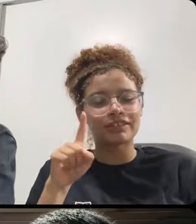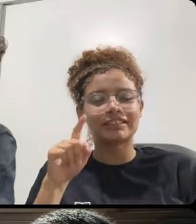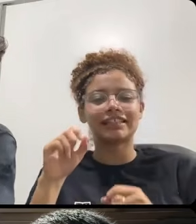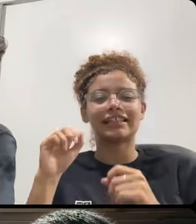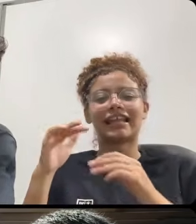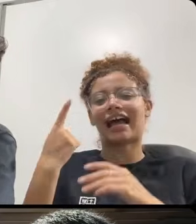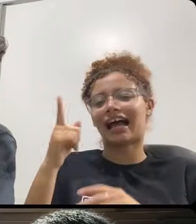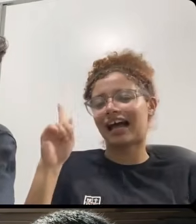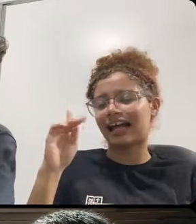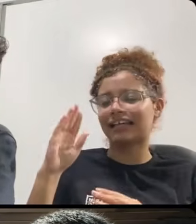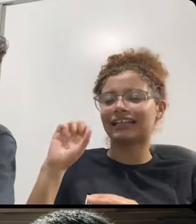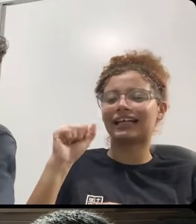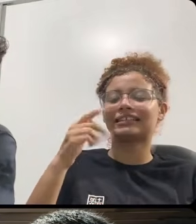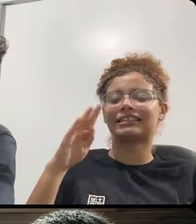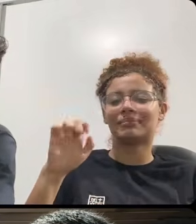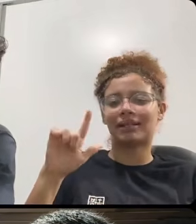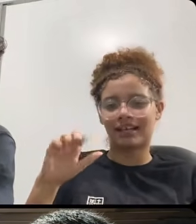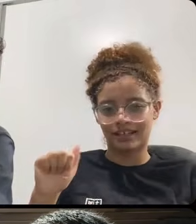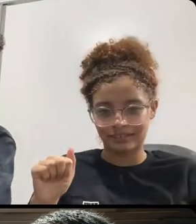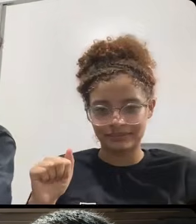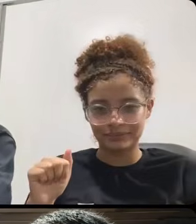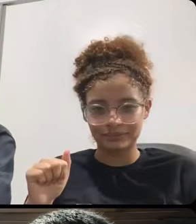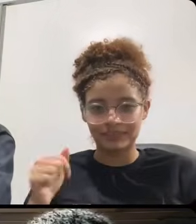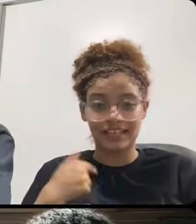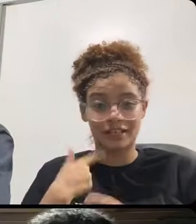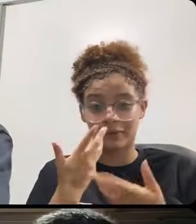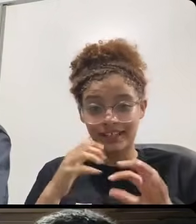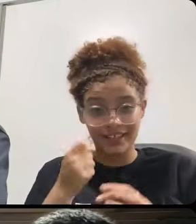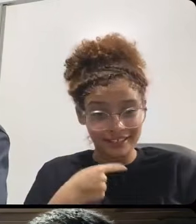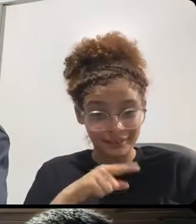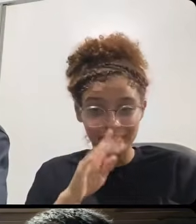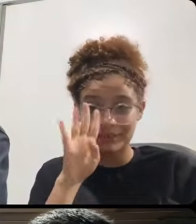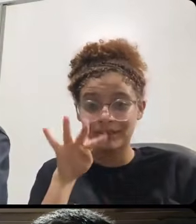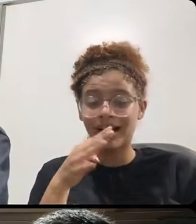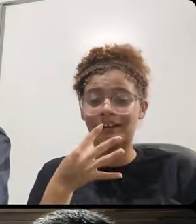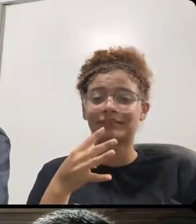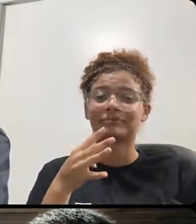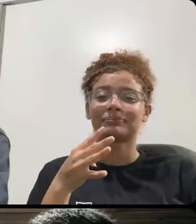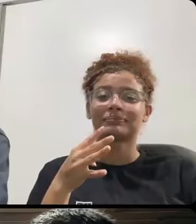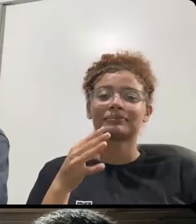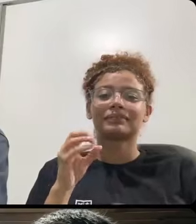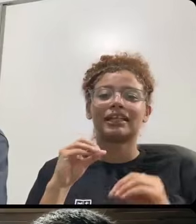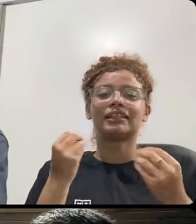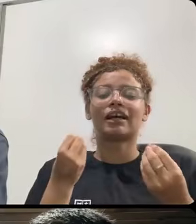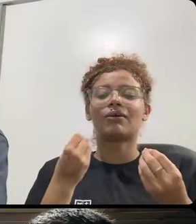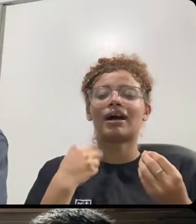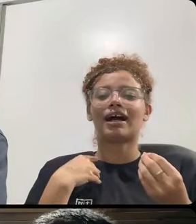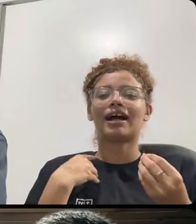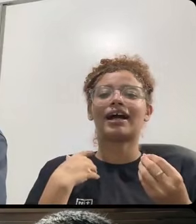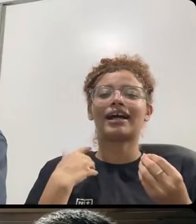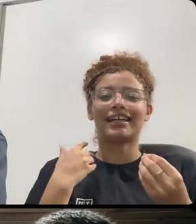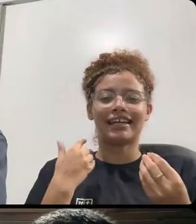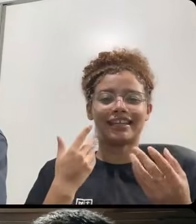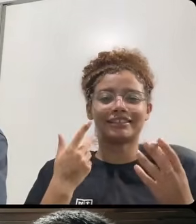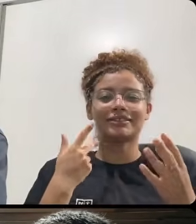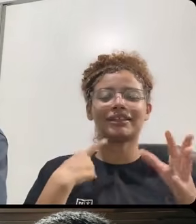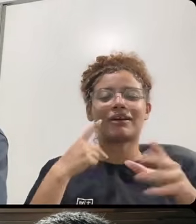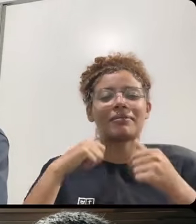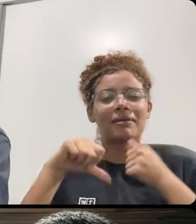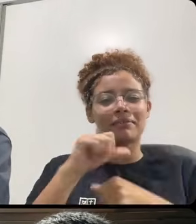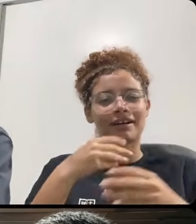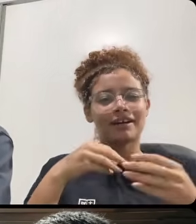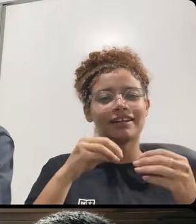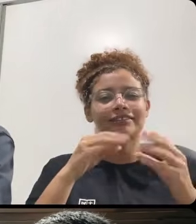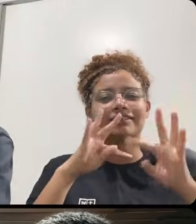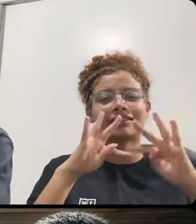gente fosse lá na Assembleia, que ele não queria ir na quadrangular. Uhum. Então, Assembleiano, tá bem?